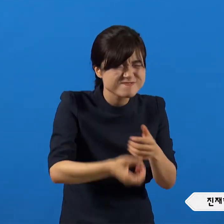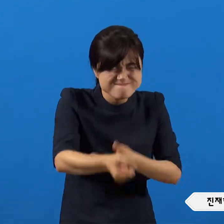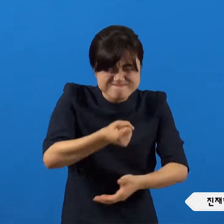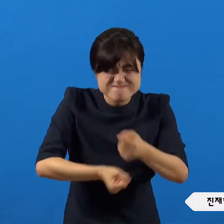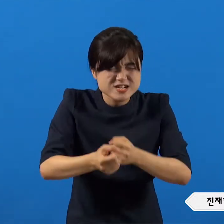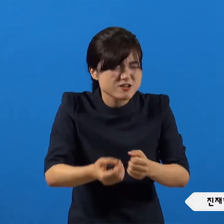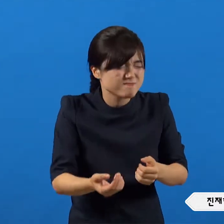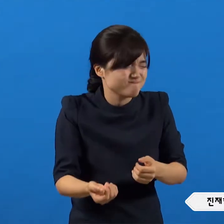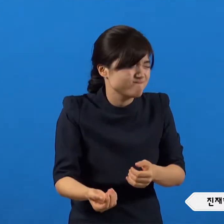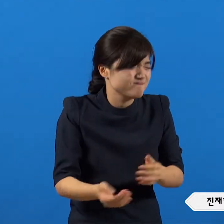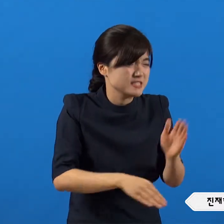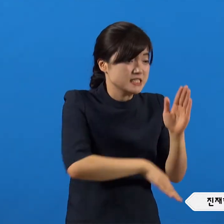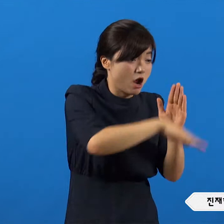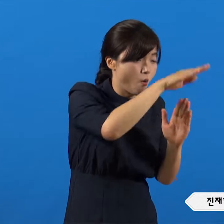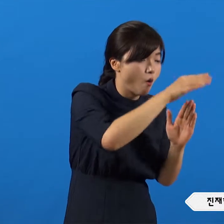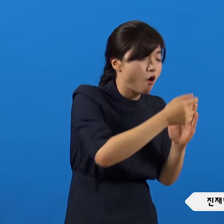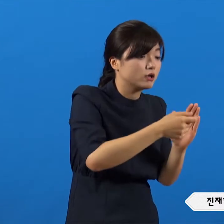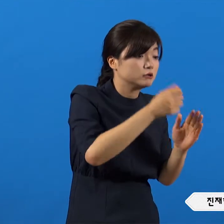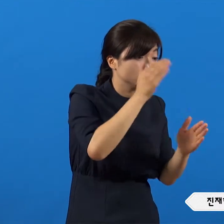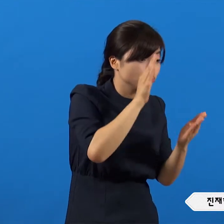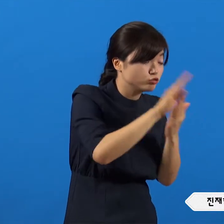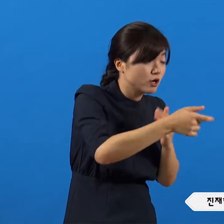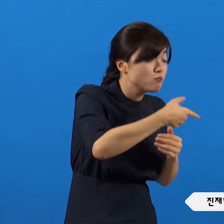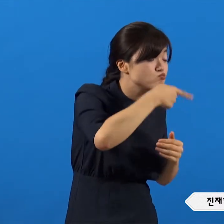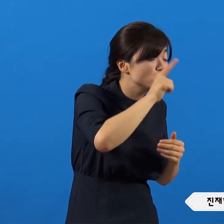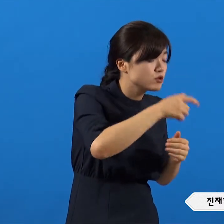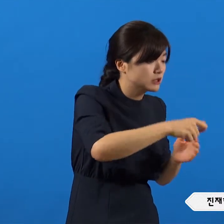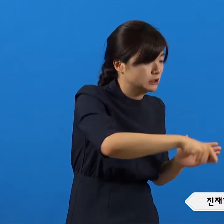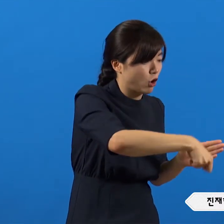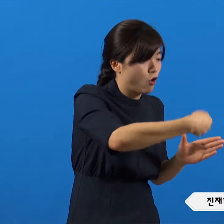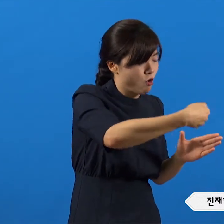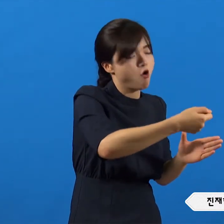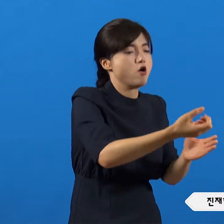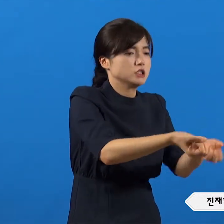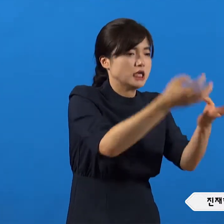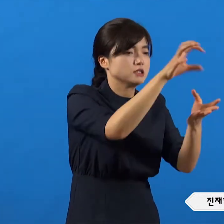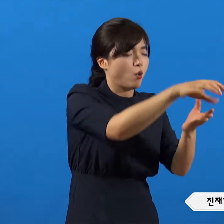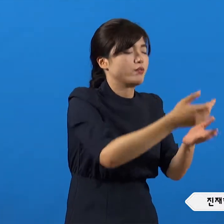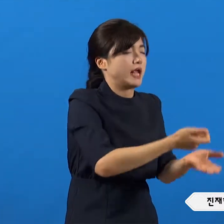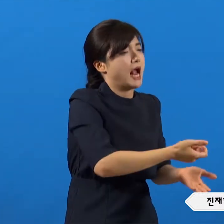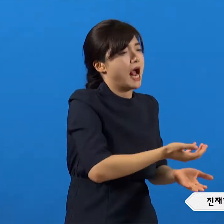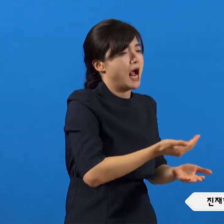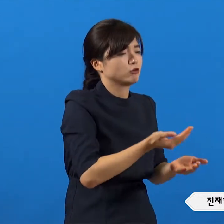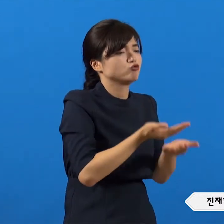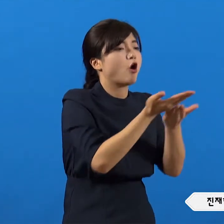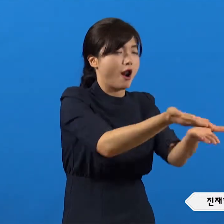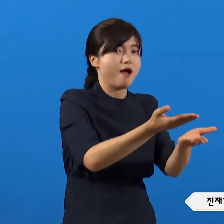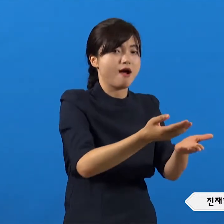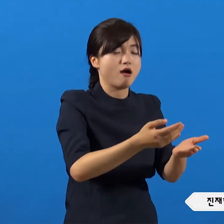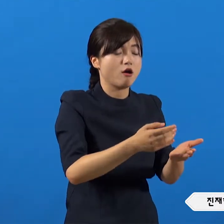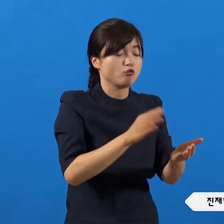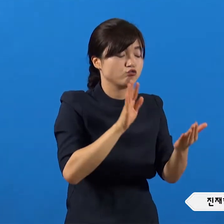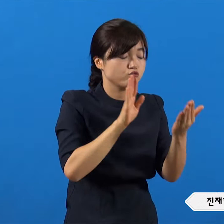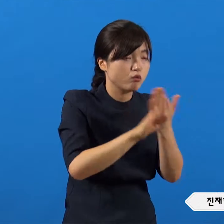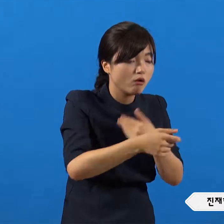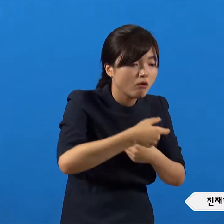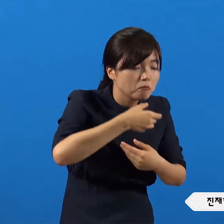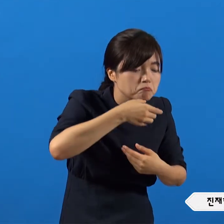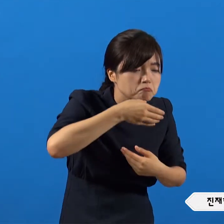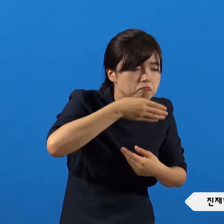연회장에 갖다 주니 그들이 맛을 보더니 지금까지 봤던 포도주보다 가장